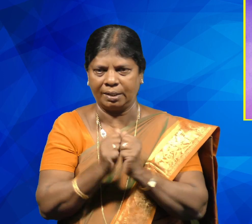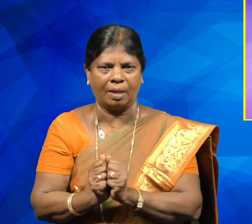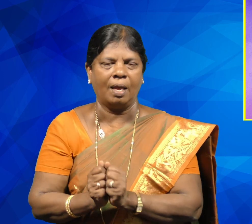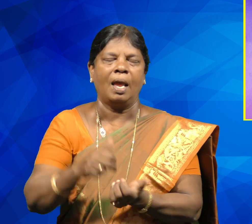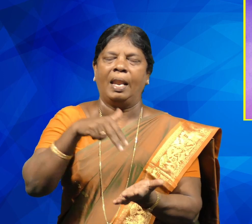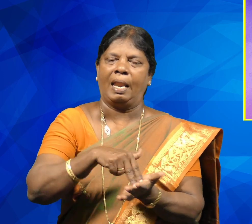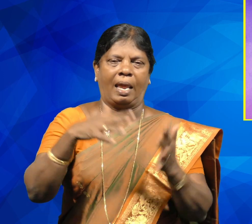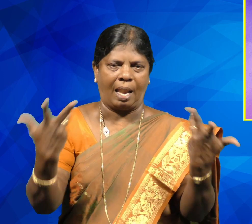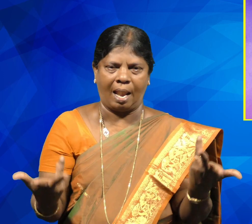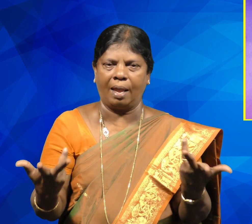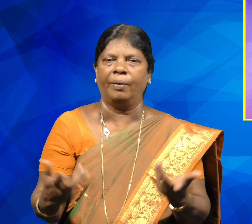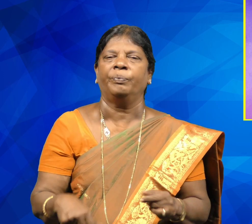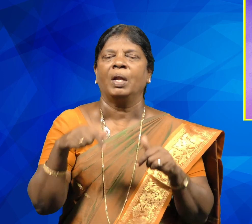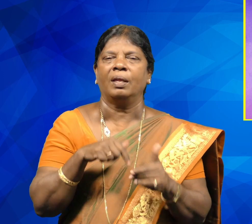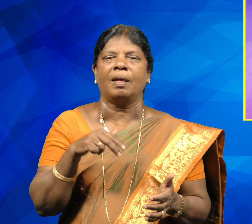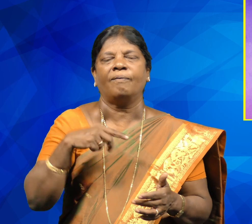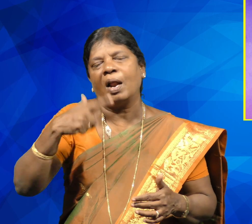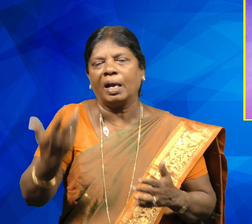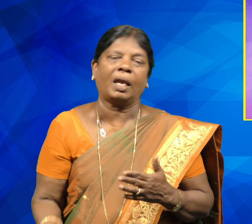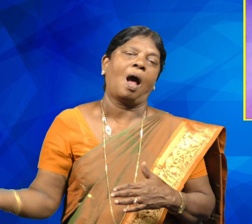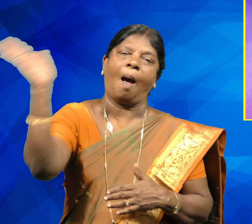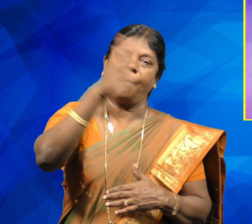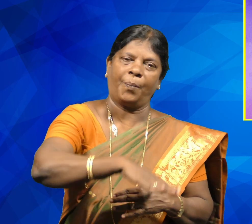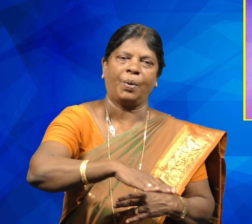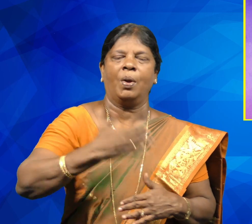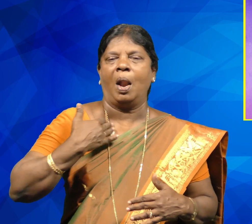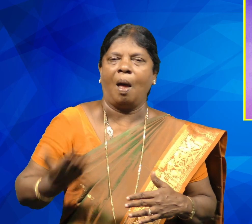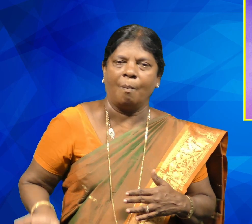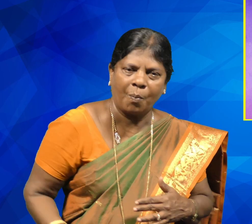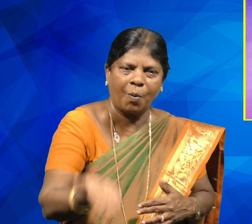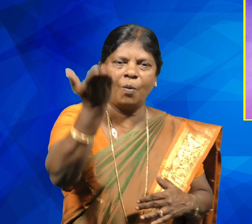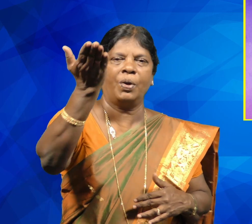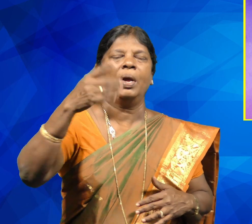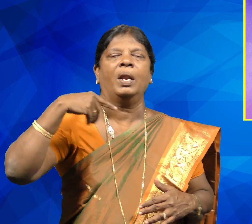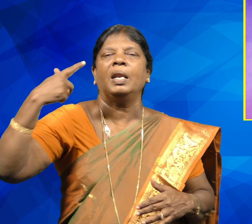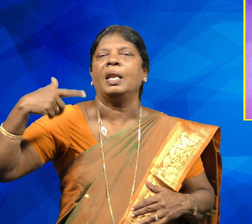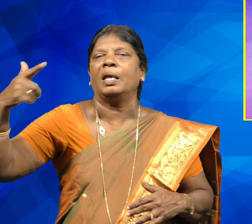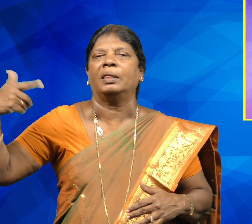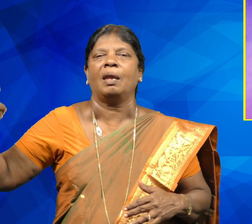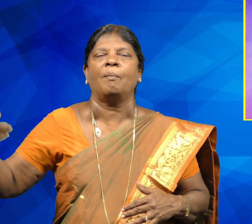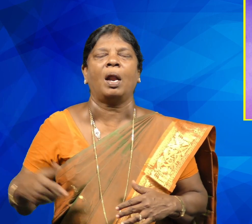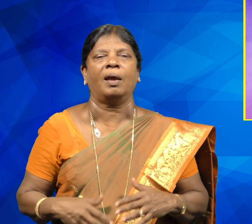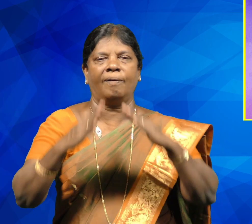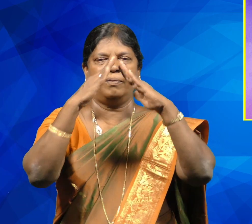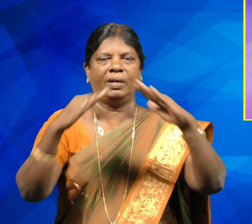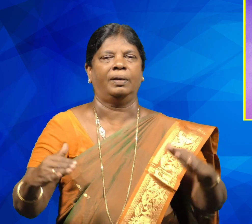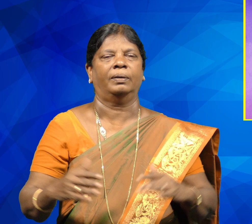வாழ்கிறோம், இந்த வாழ்க்கை நிலையில்லாதது, இந்த வாழ்வுக்கு அப்புறமாக நாம் போவது